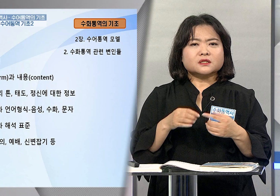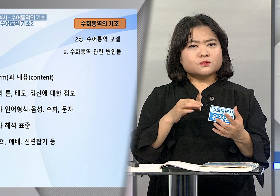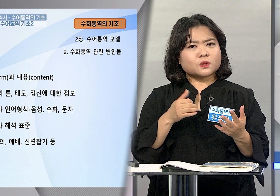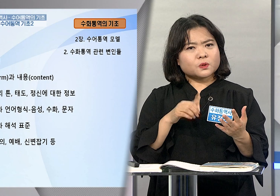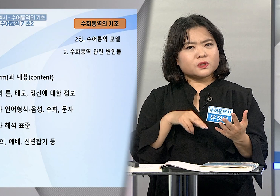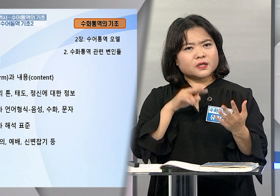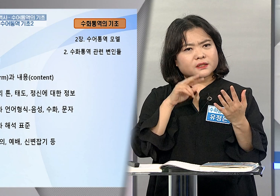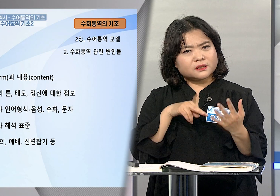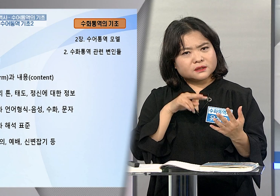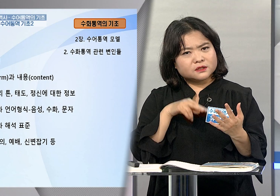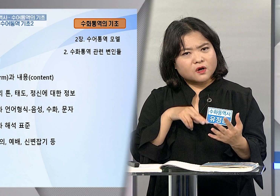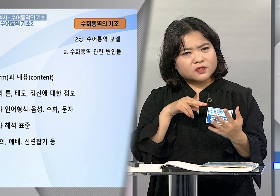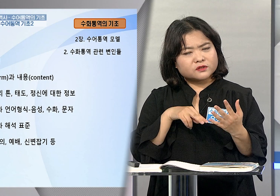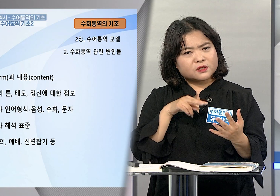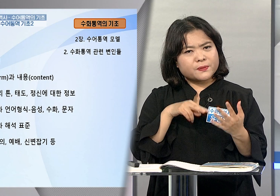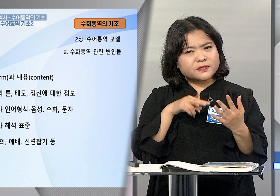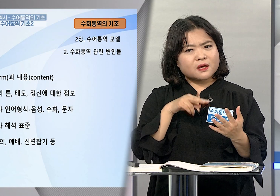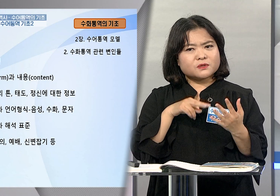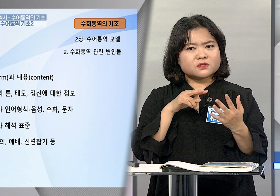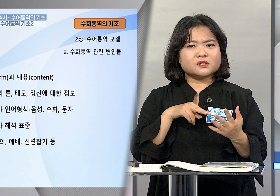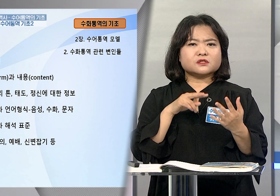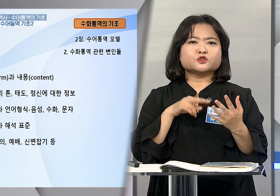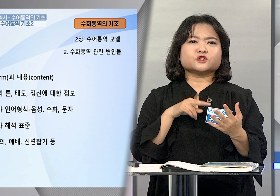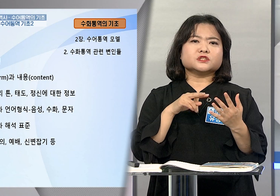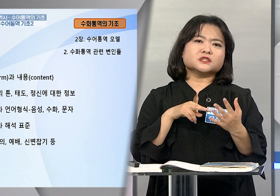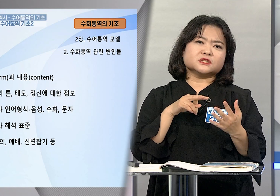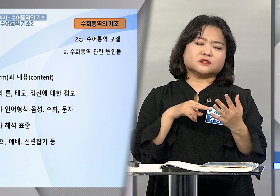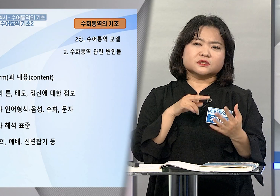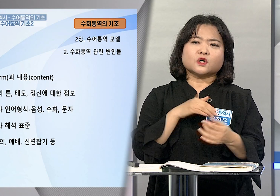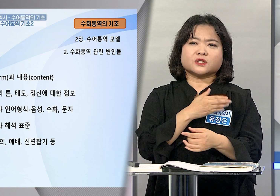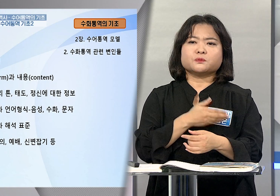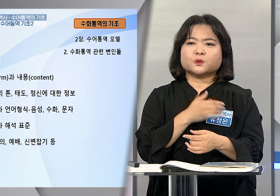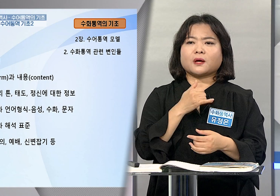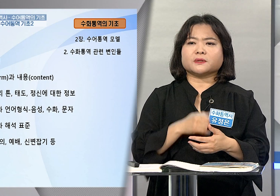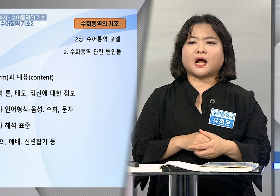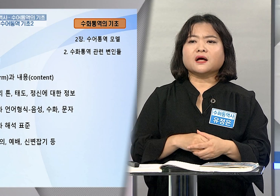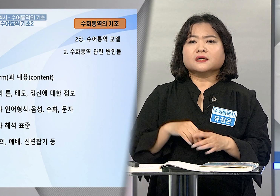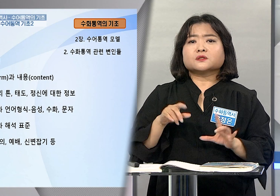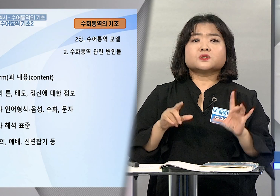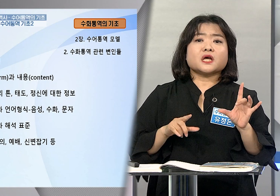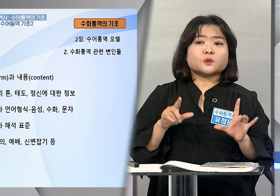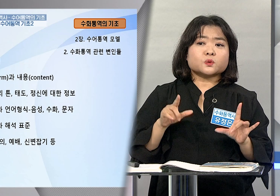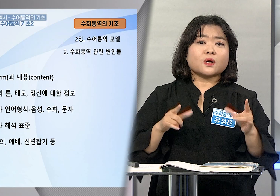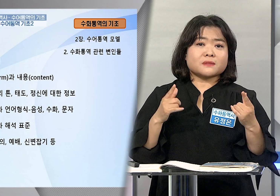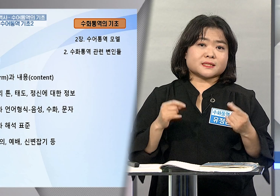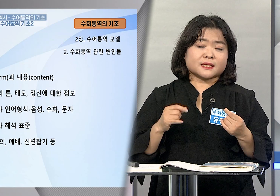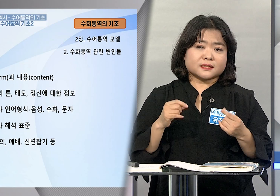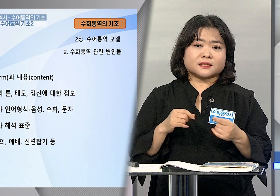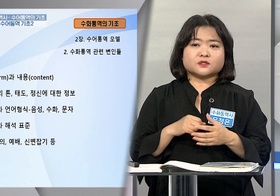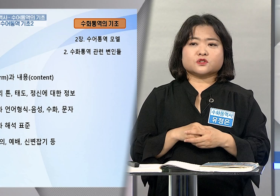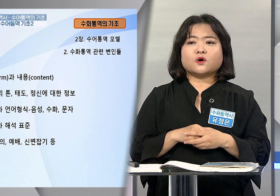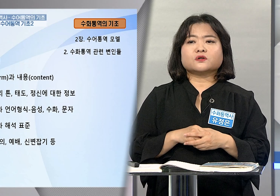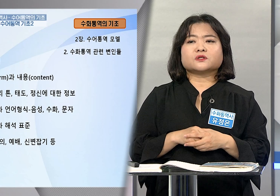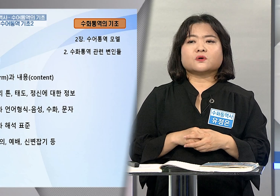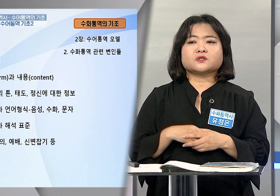음성 통역할 때는 그러한 것들을 배제하면서 읽을 수 있는 능력이 필요합니다. 태도 또한 마찬가지겠죠. 그리고 정신에